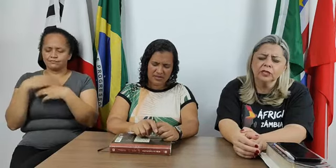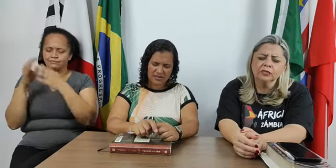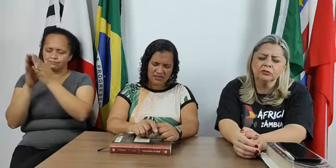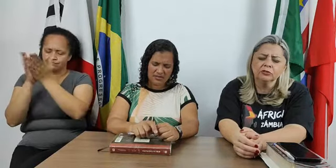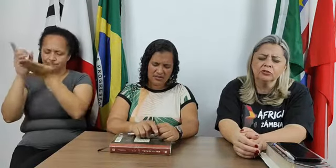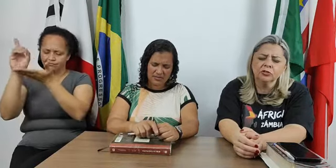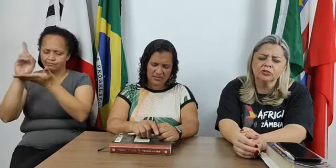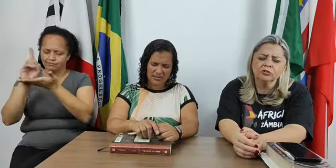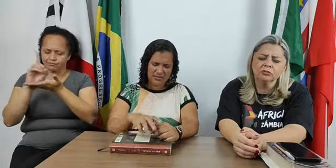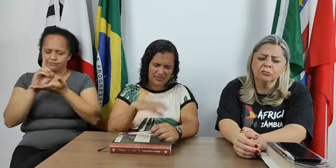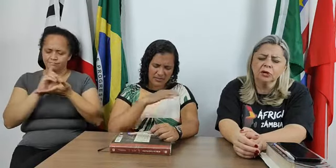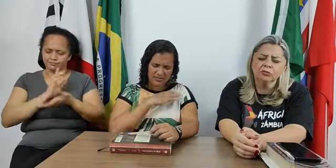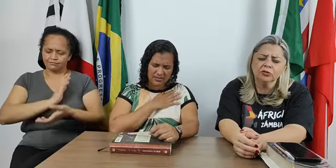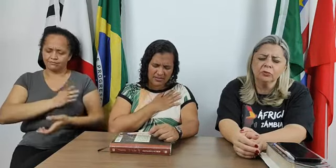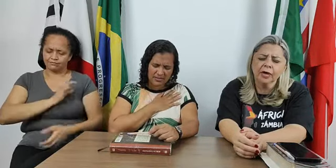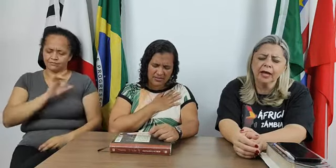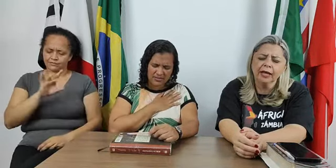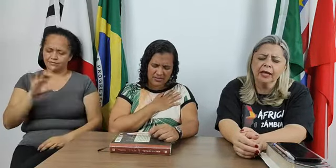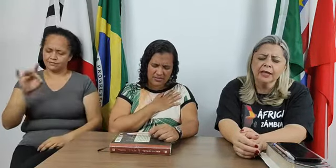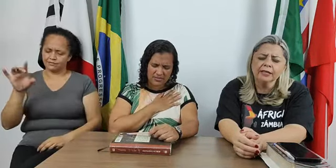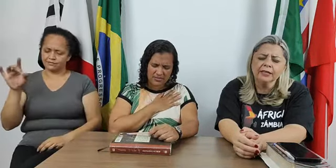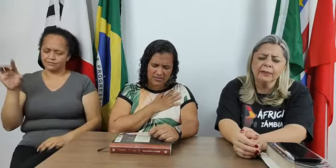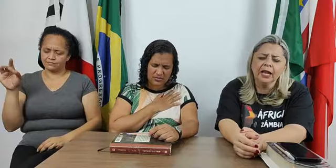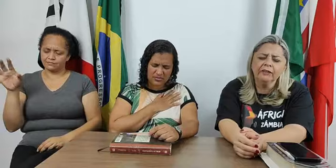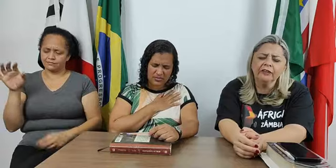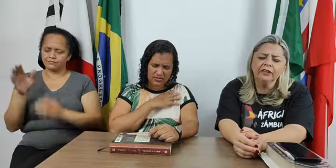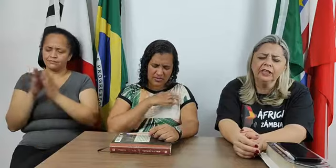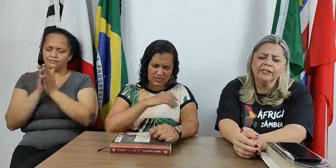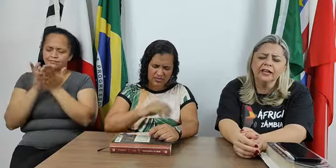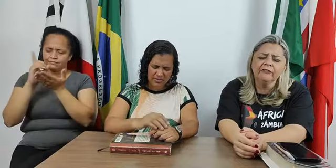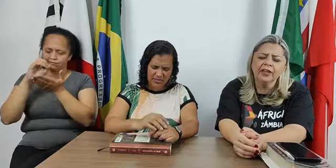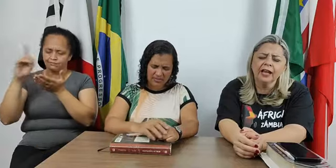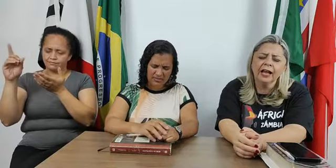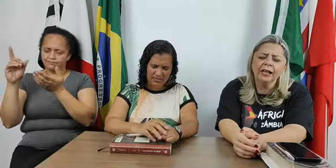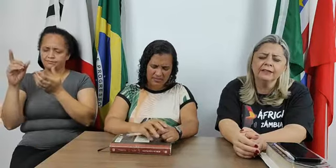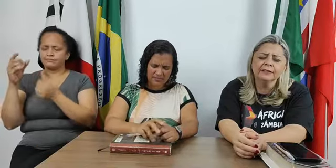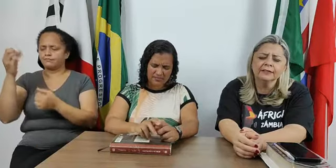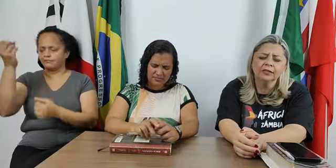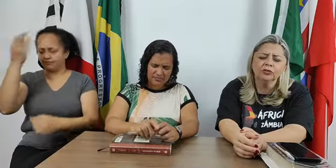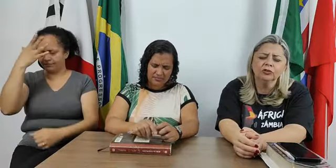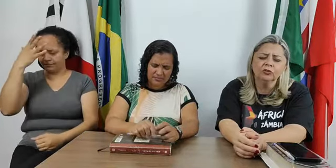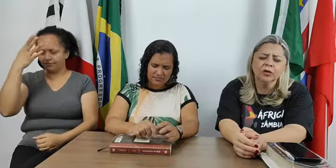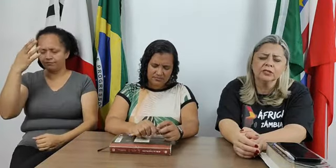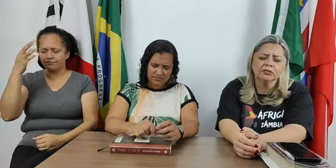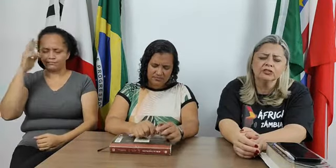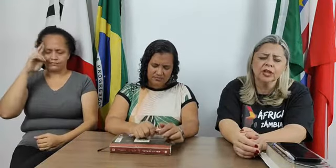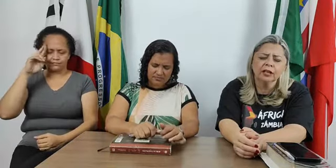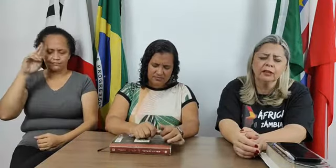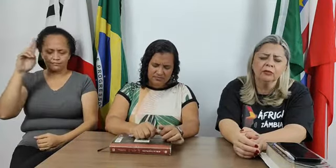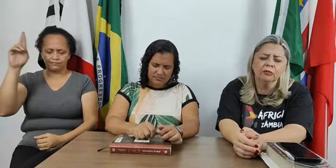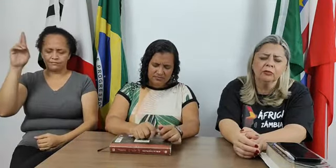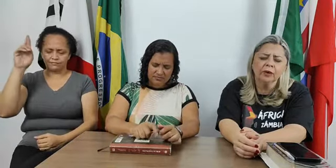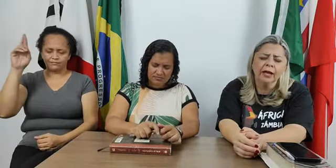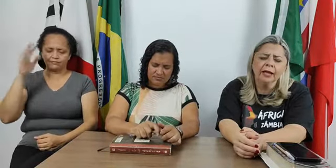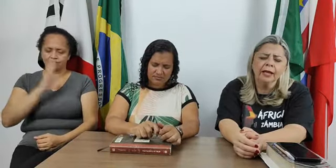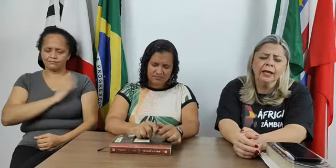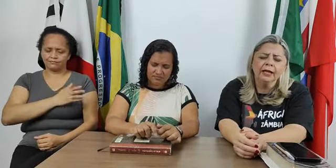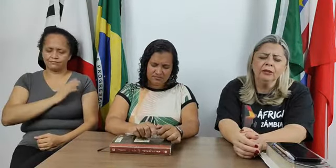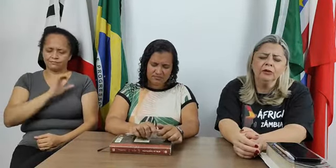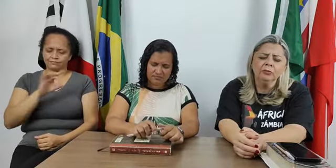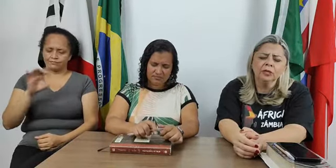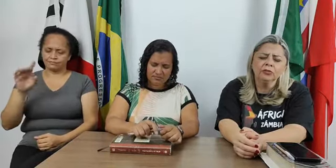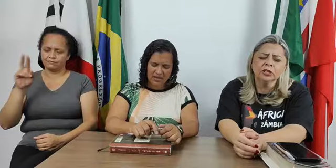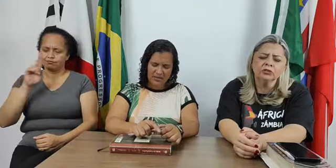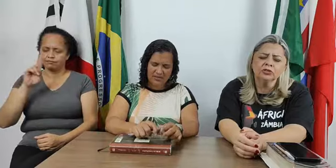no coração dos nossos irmãos, ó Pai. Que essa palavra venha ser revelada, Senhor, no coração de cada um, Pai.